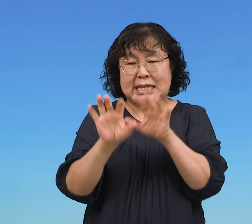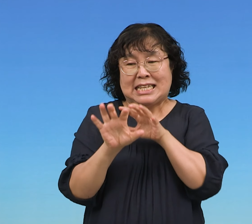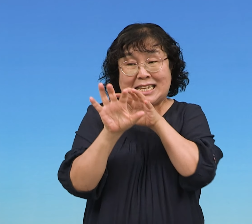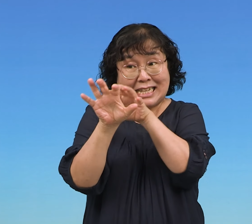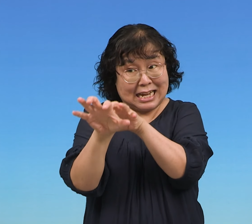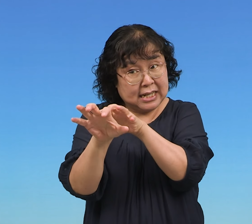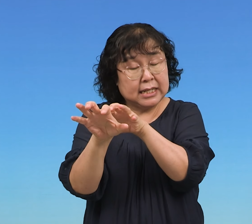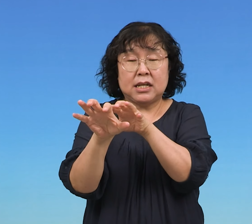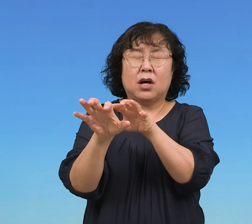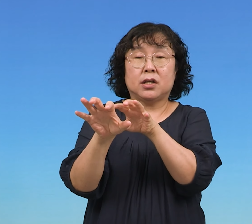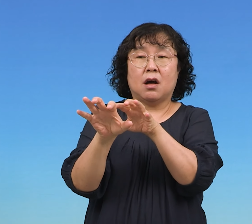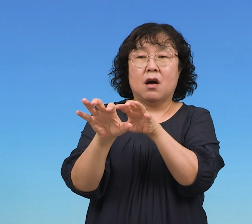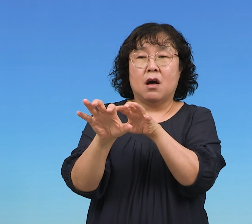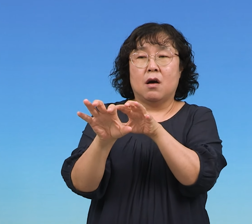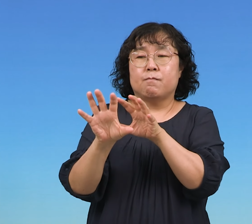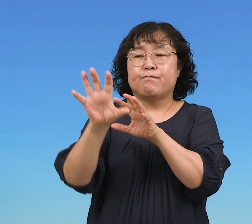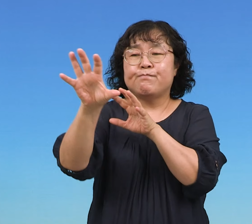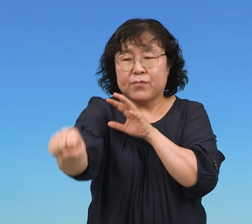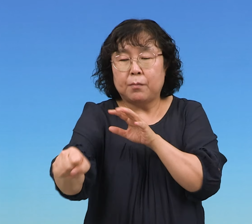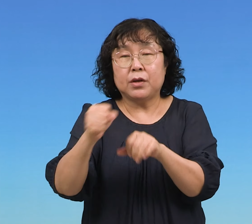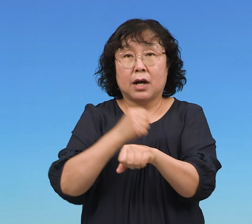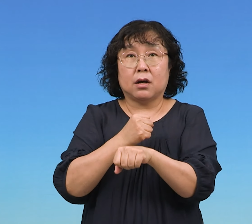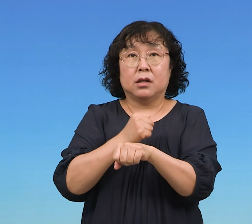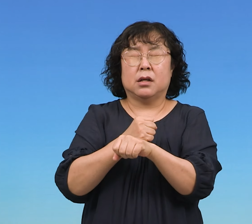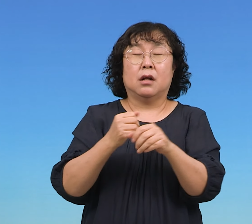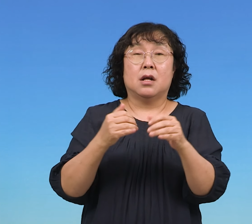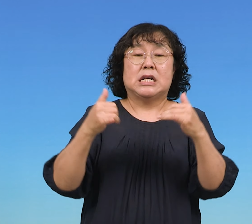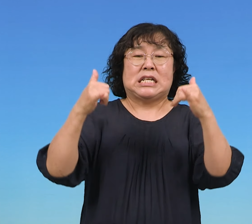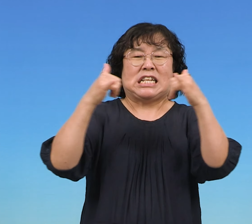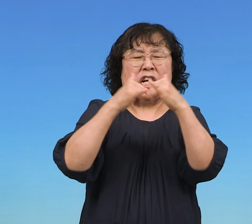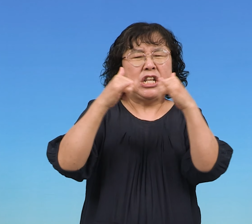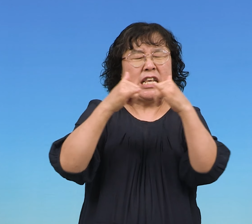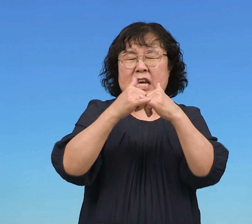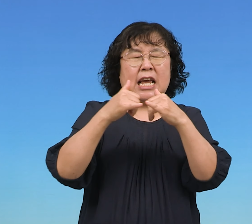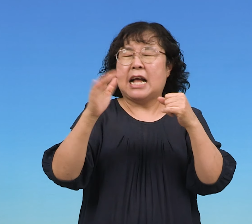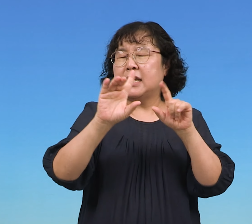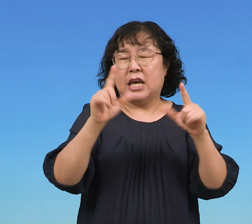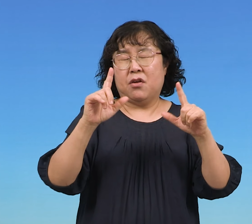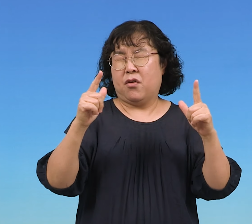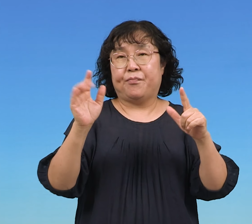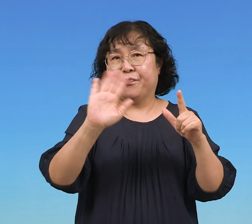이 표현을 가지고, 이게 전쟁 중에 일어난 게 아니고 그냥